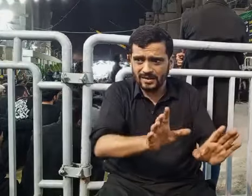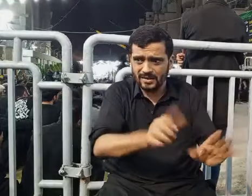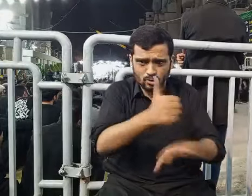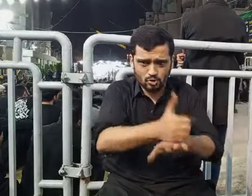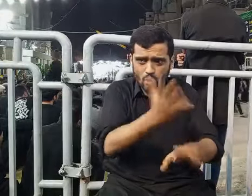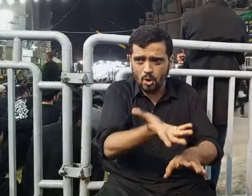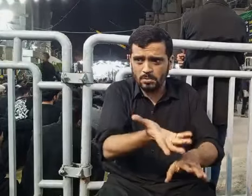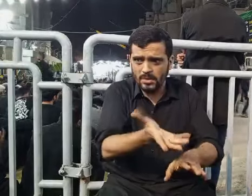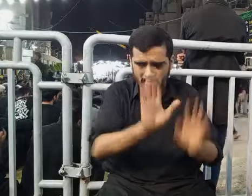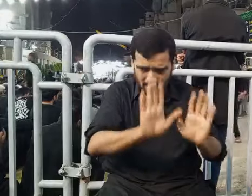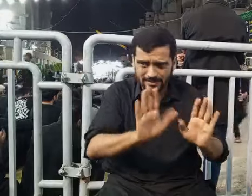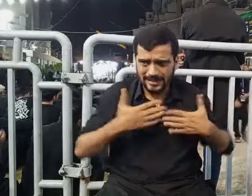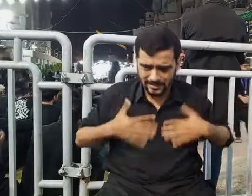پیش کرنا ہے بیٹے کا پرسہ۔